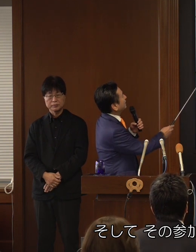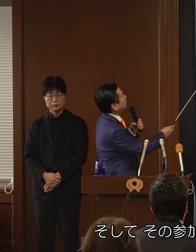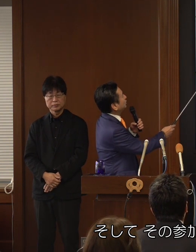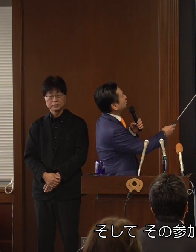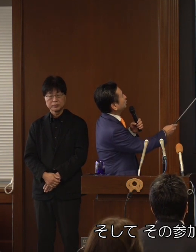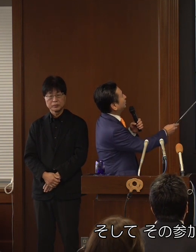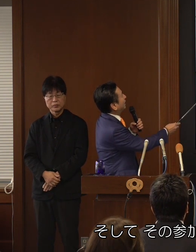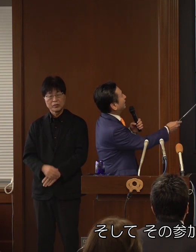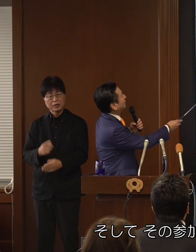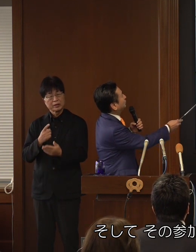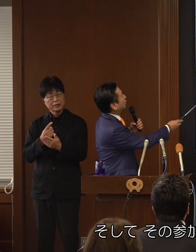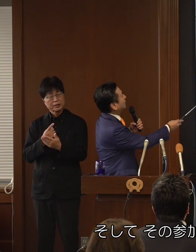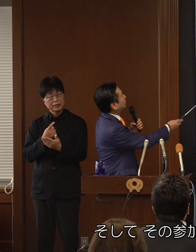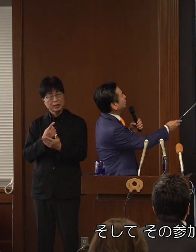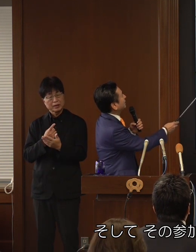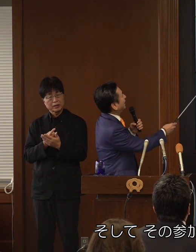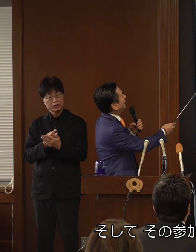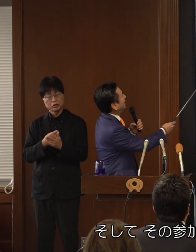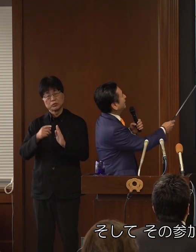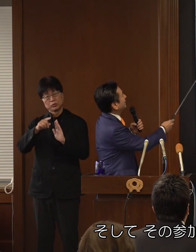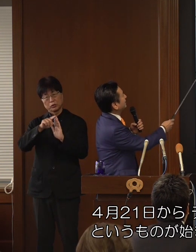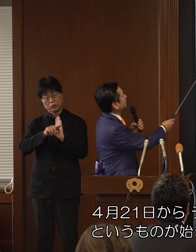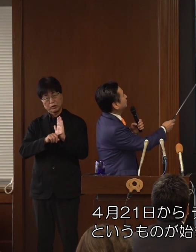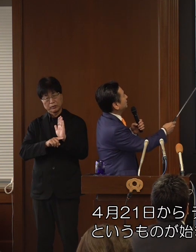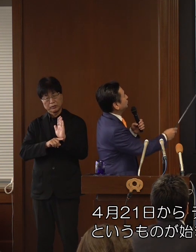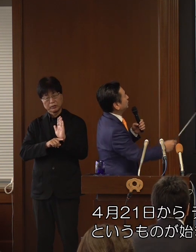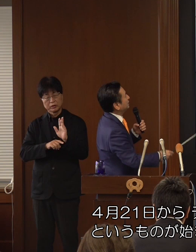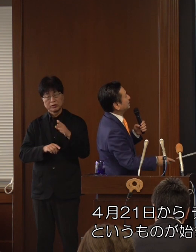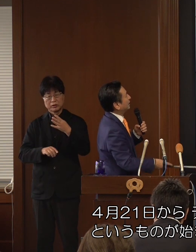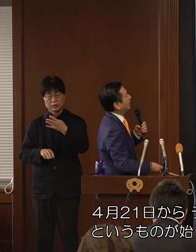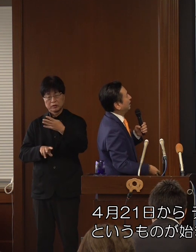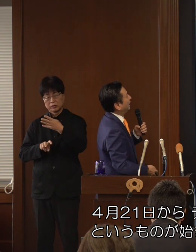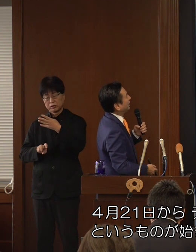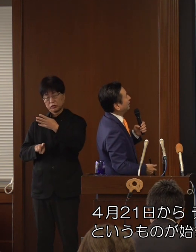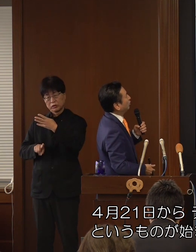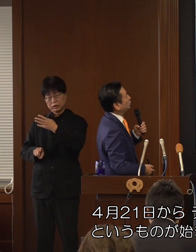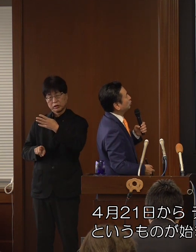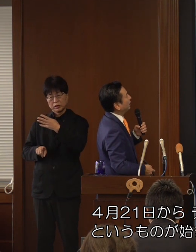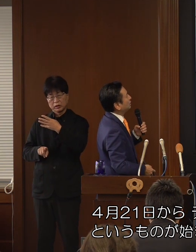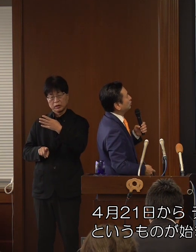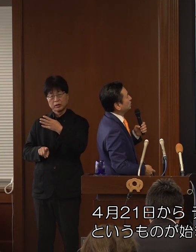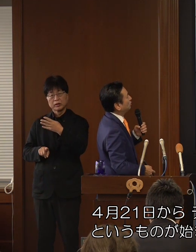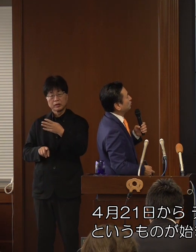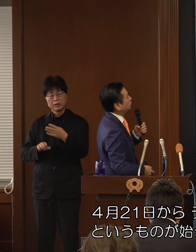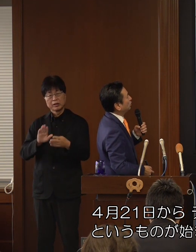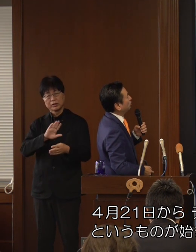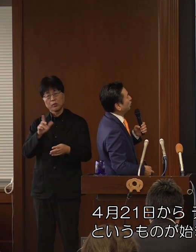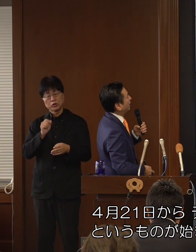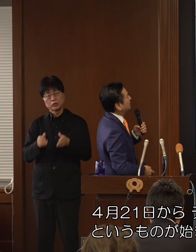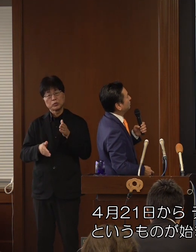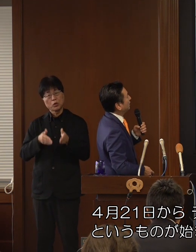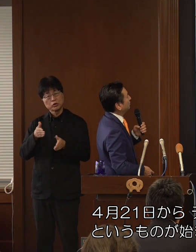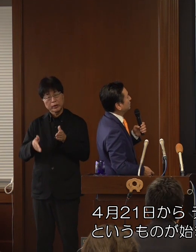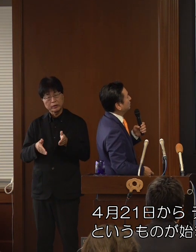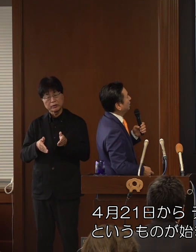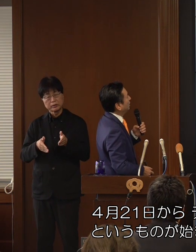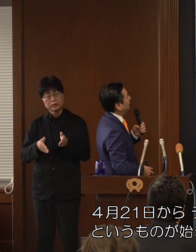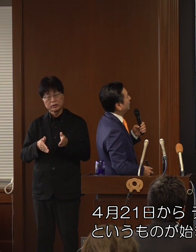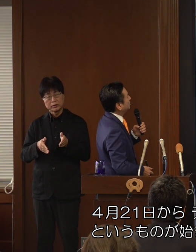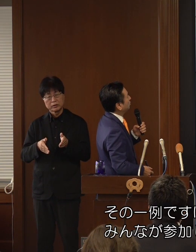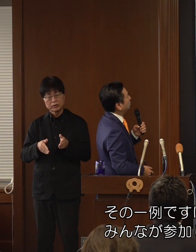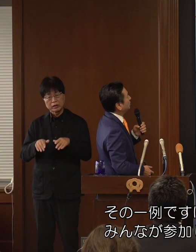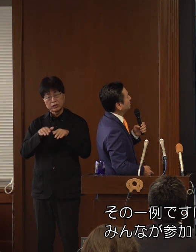その参加する一つの、プログラムとして、4月21日からデモンストレーションスポーツというものが始まります